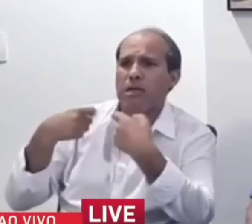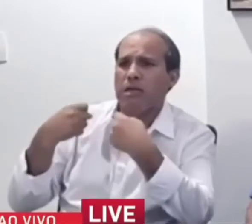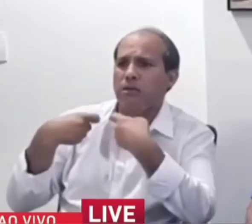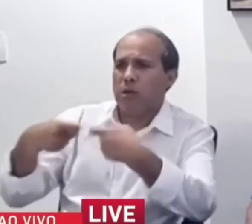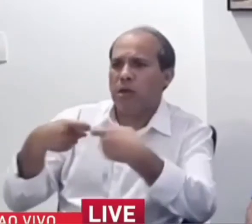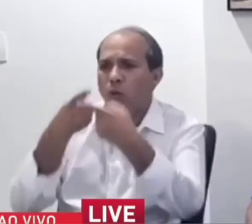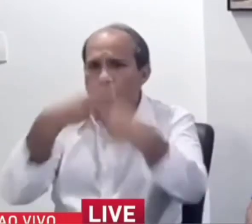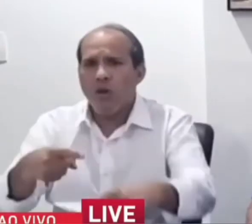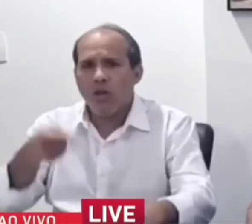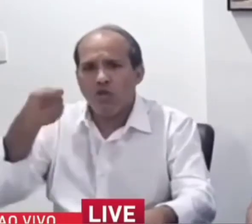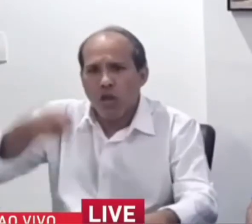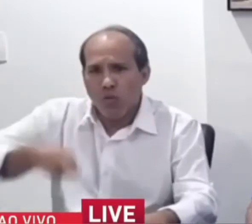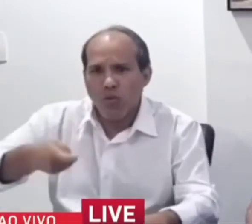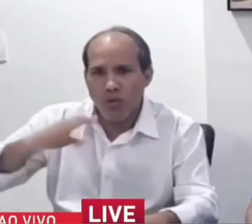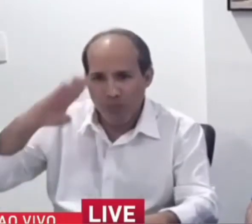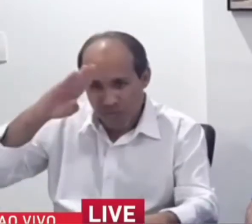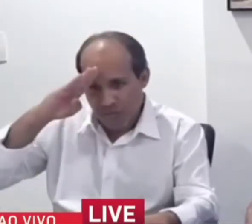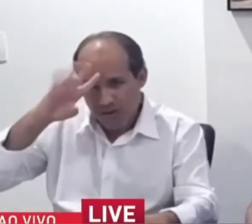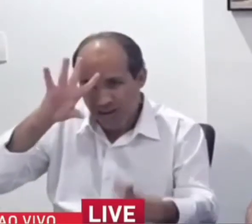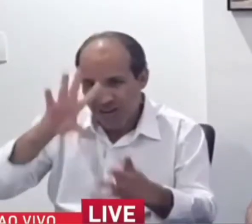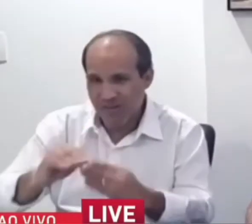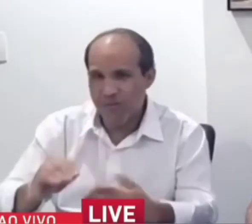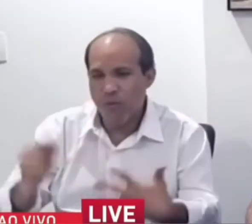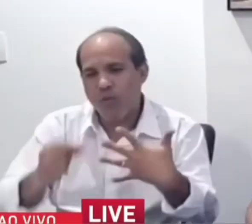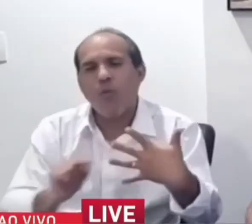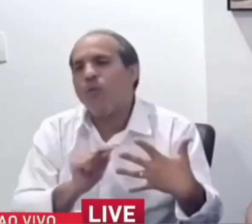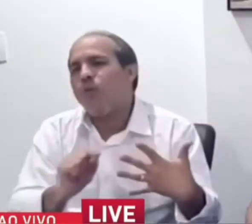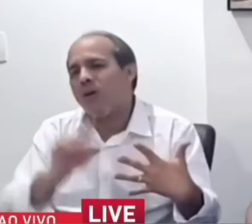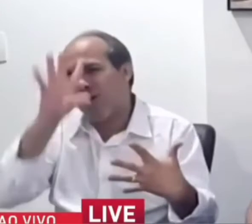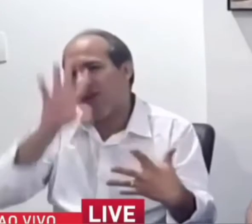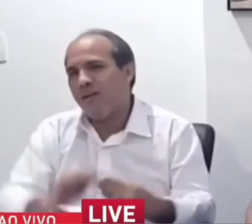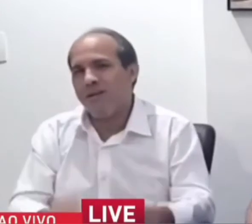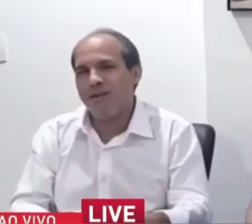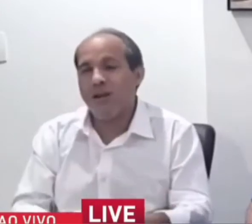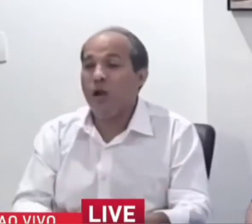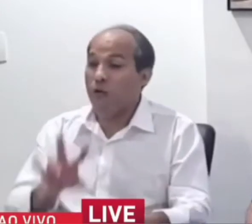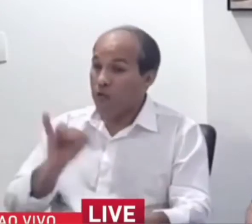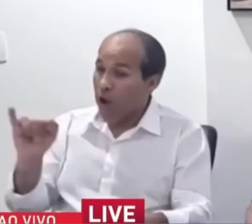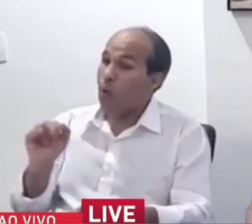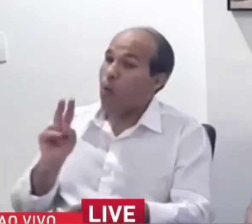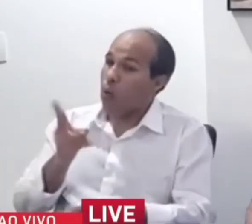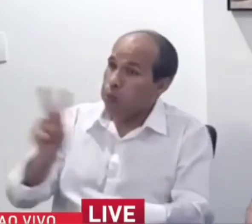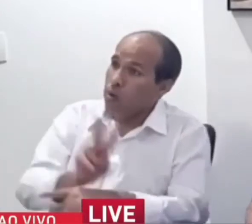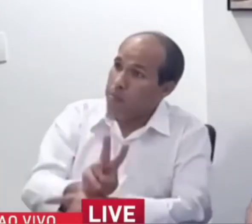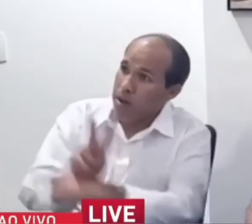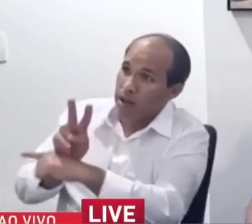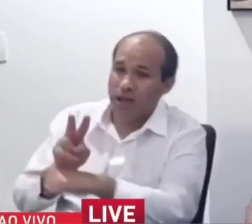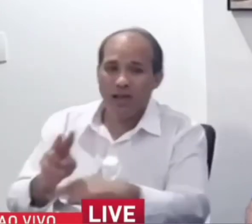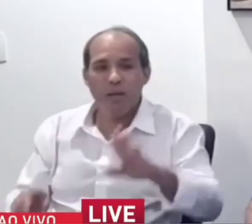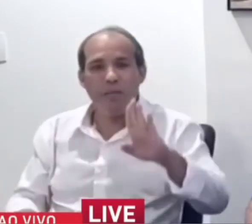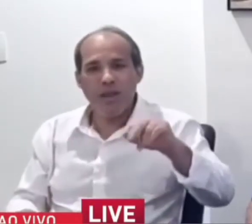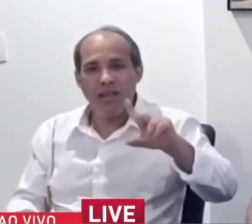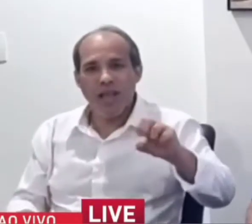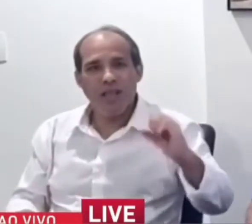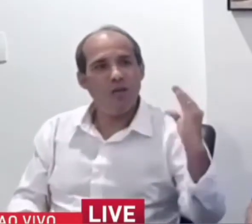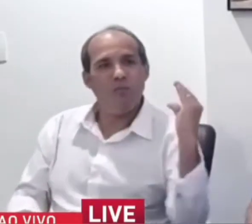ditadura militar, você sabe do que estou me referindo, tá? Nós vamos continuar emprestando via BNDES dinheiro